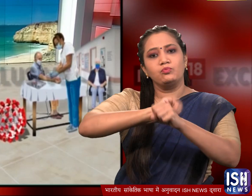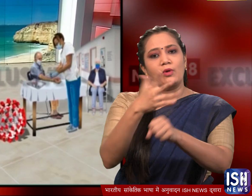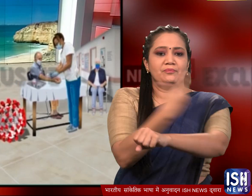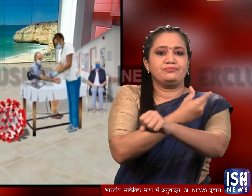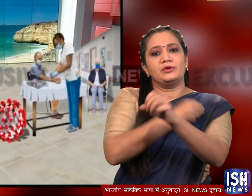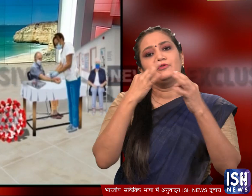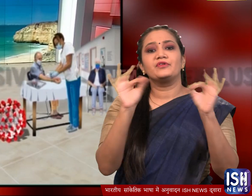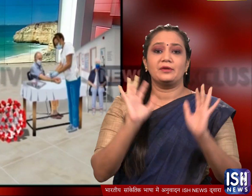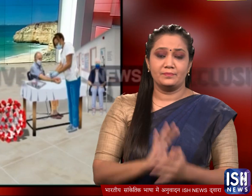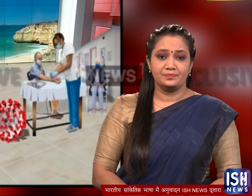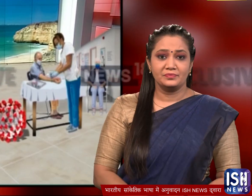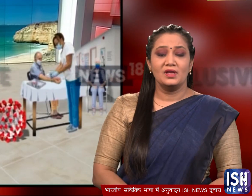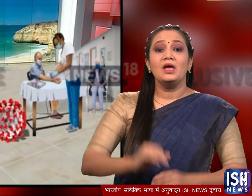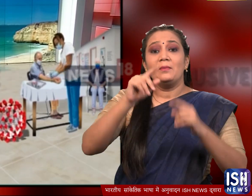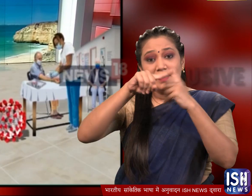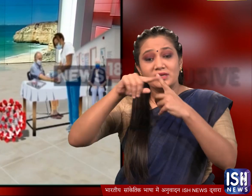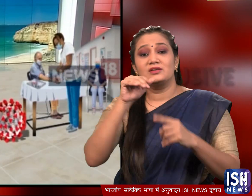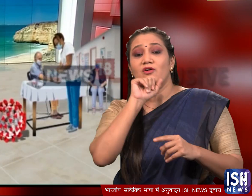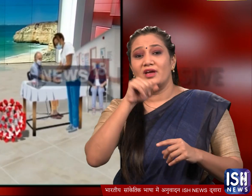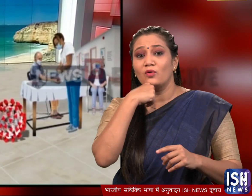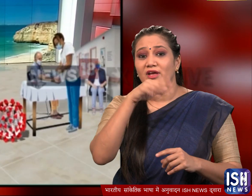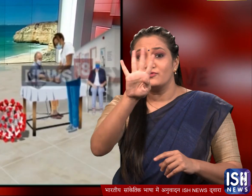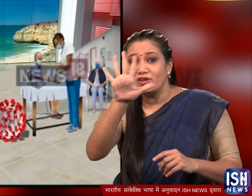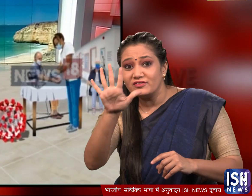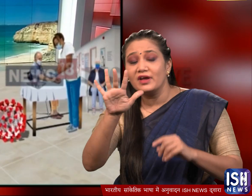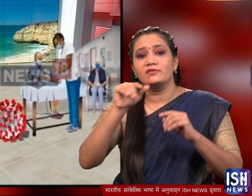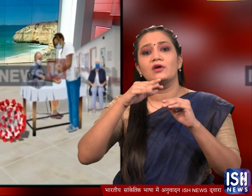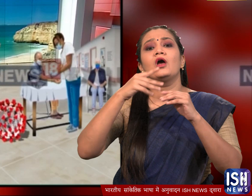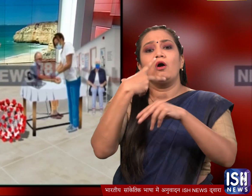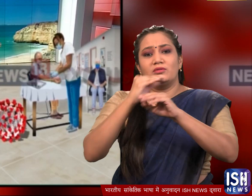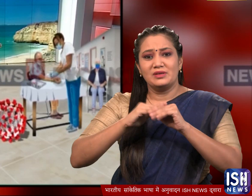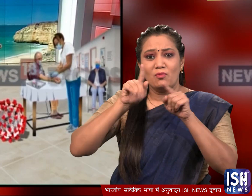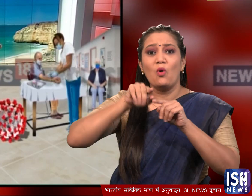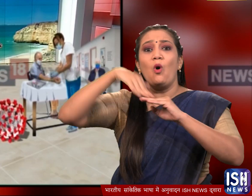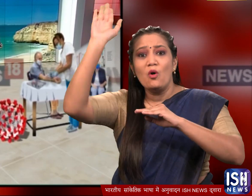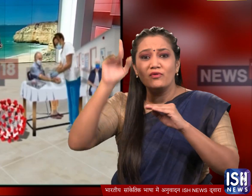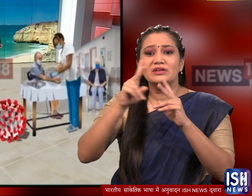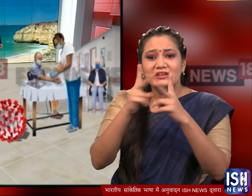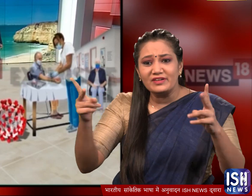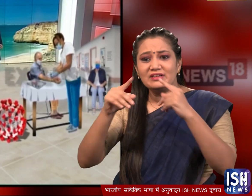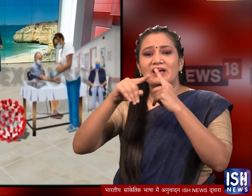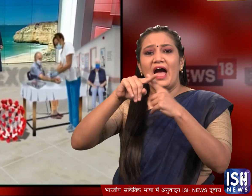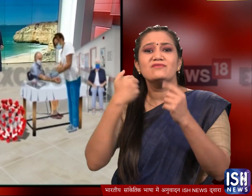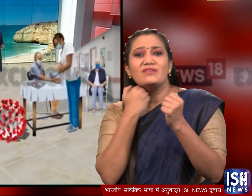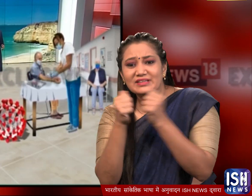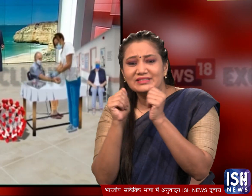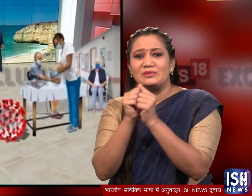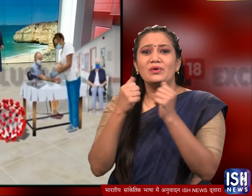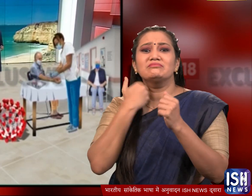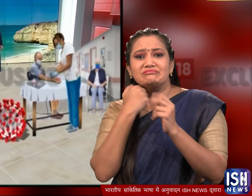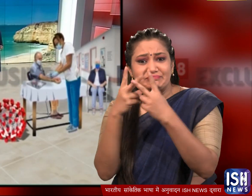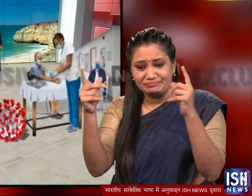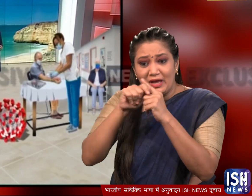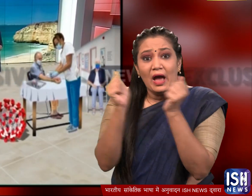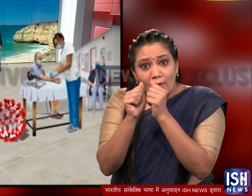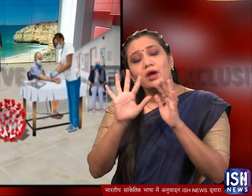टीका मुफ्त लगाया जाएगा। इसके अलावा 45 साल से बड़ी उम्र के उन लोगों को भी टीका मुफ्त लगाया जाएगा जो किसी दूसरी गंभीर बीमारी की चपेट